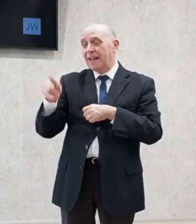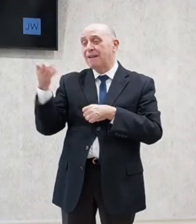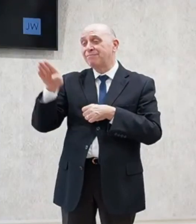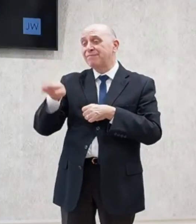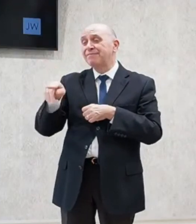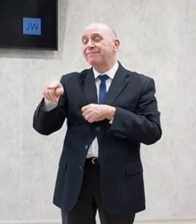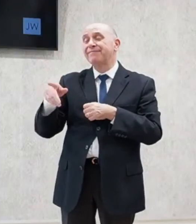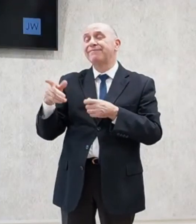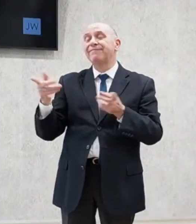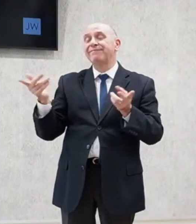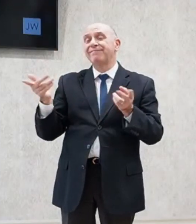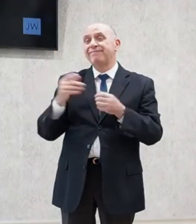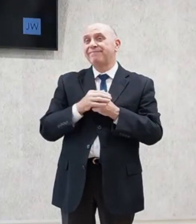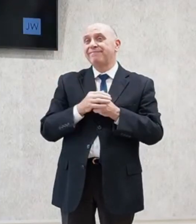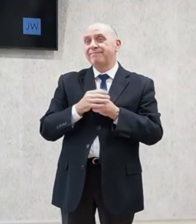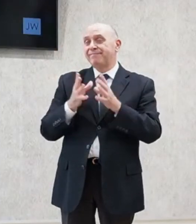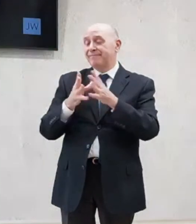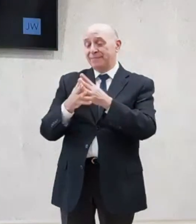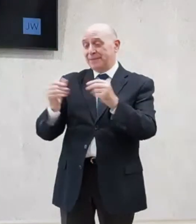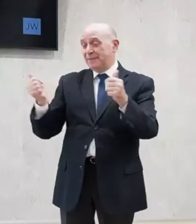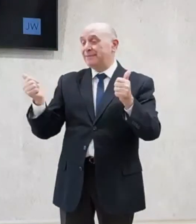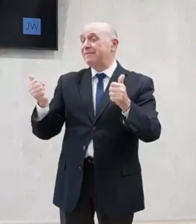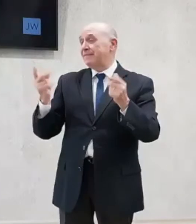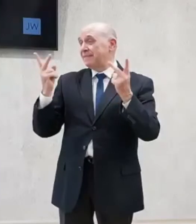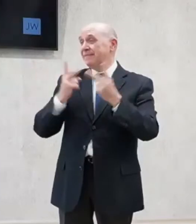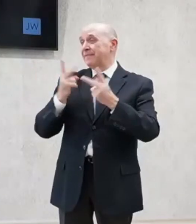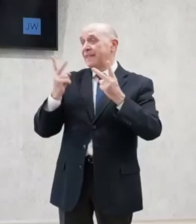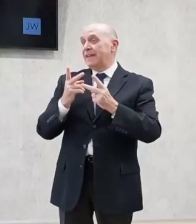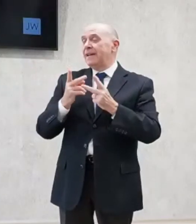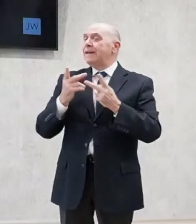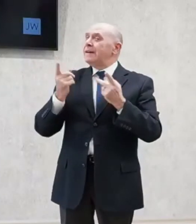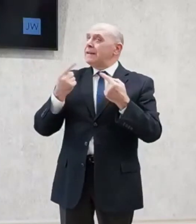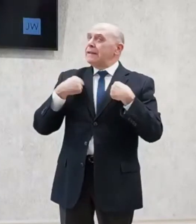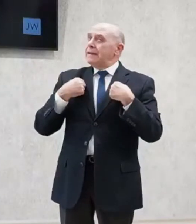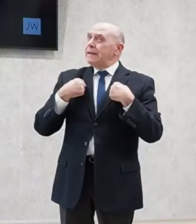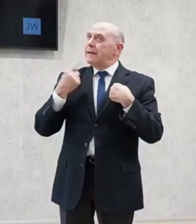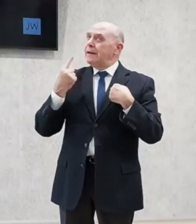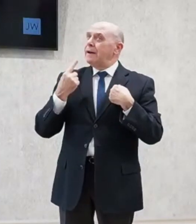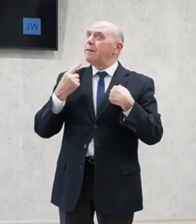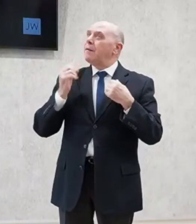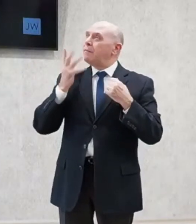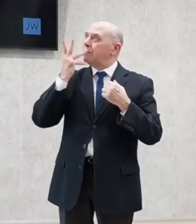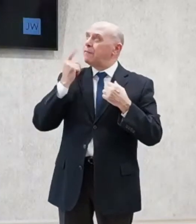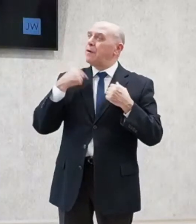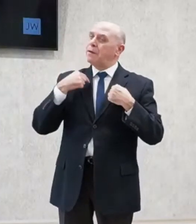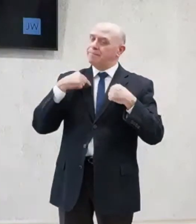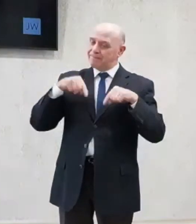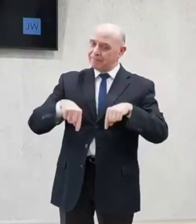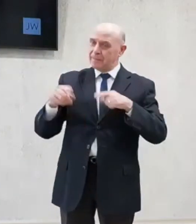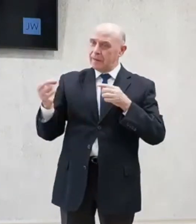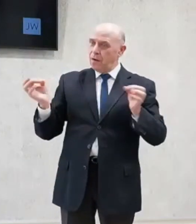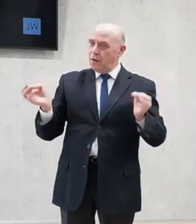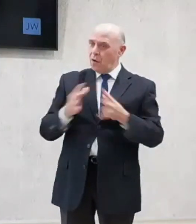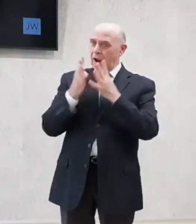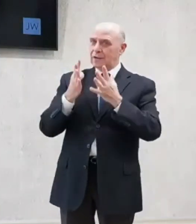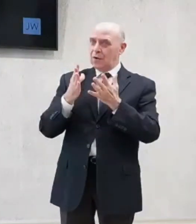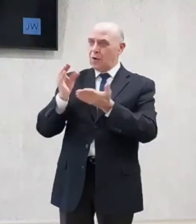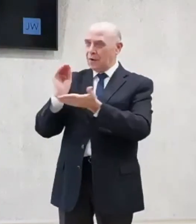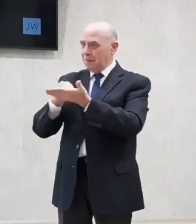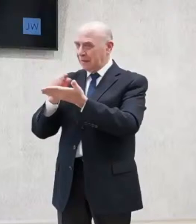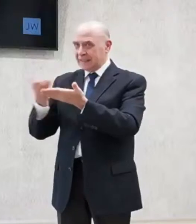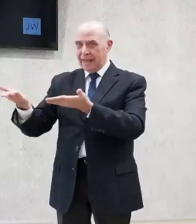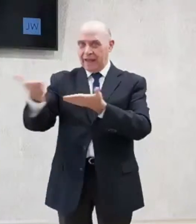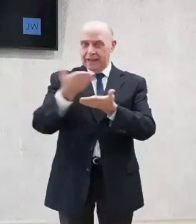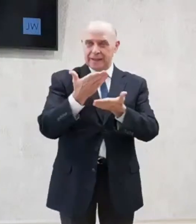bene versolina dovremmo usare Allora questa occasione e lo state facendo la vostra presenza Come